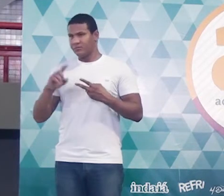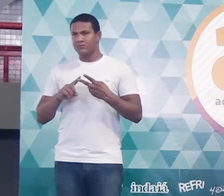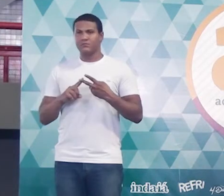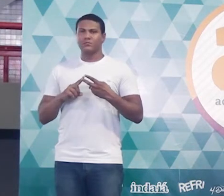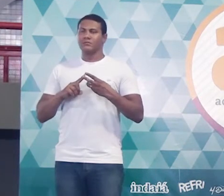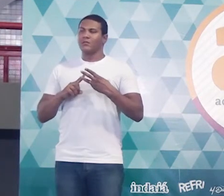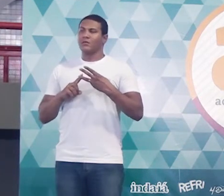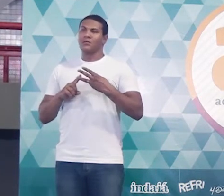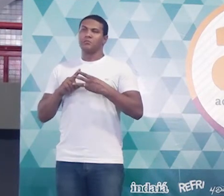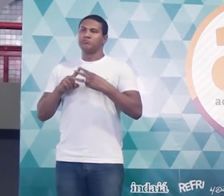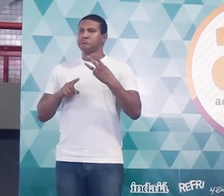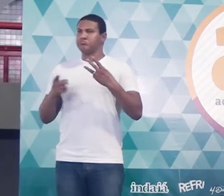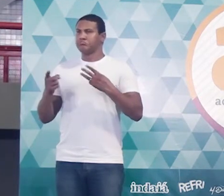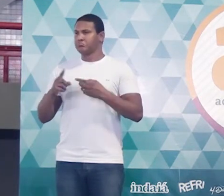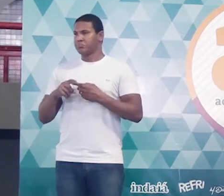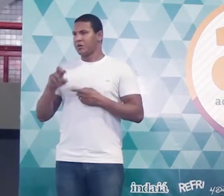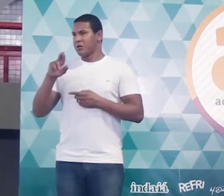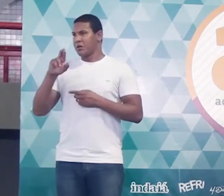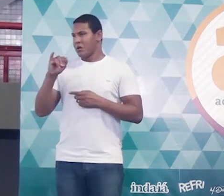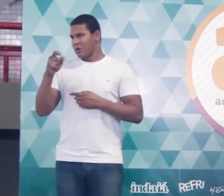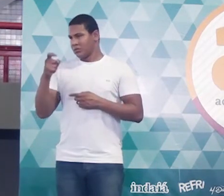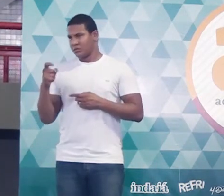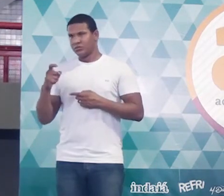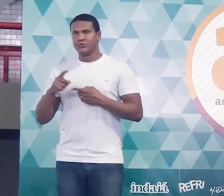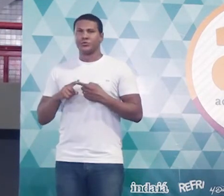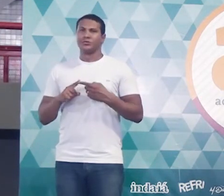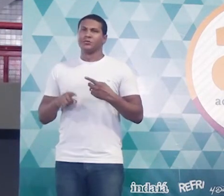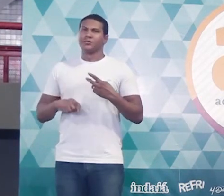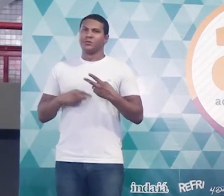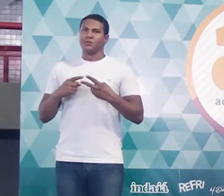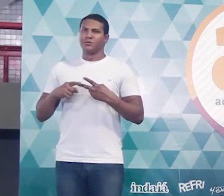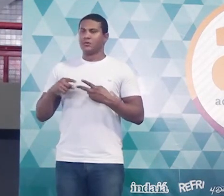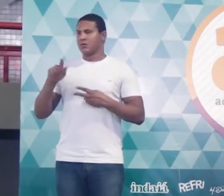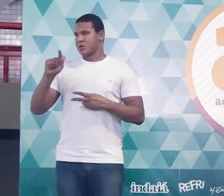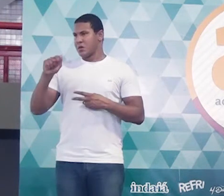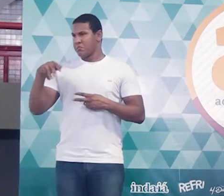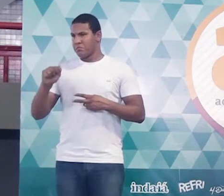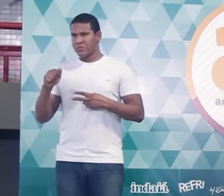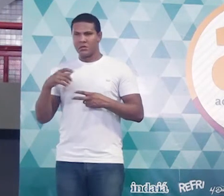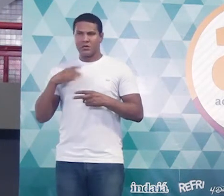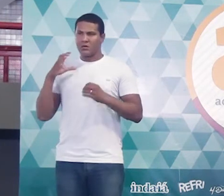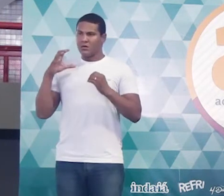sinal, raio-x, radiação gama. Por sinal, o